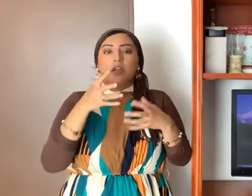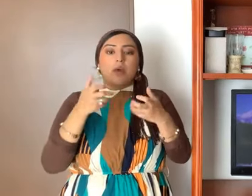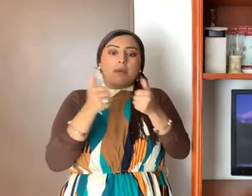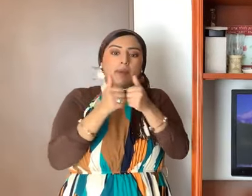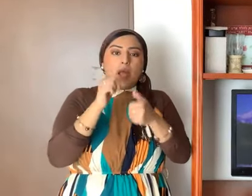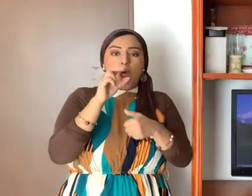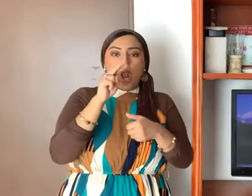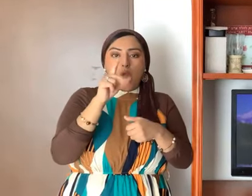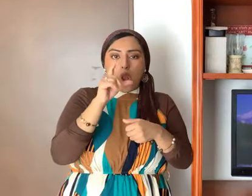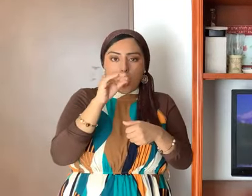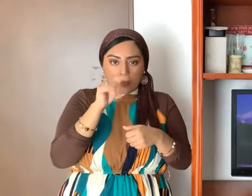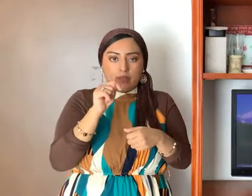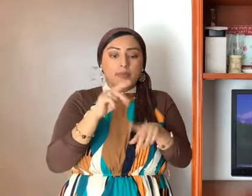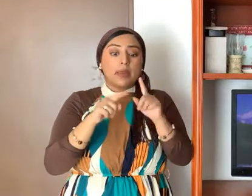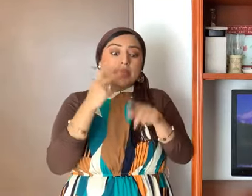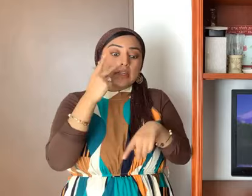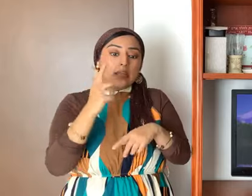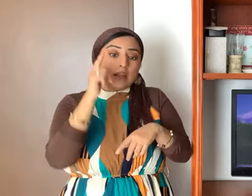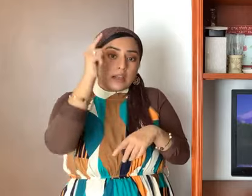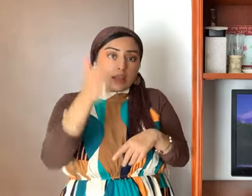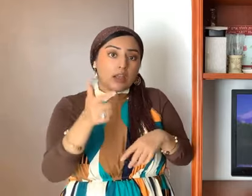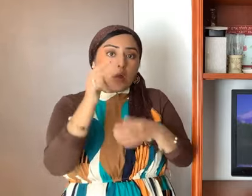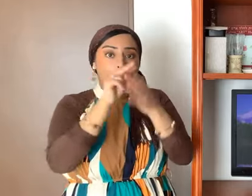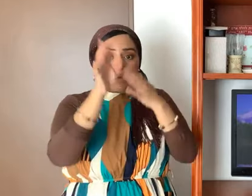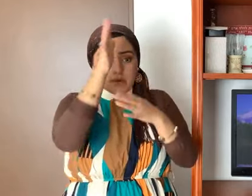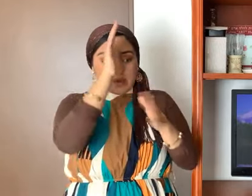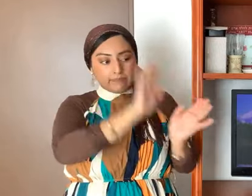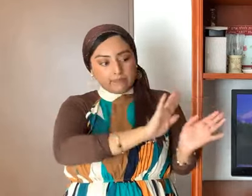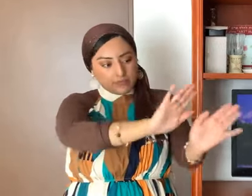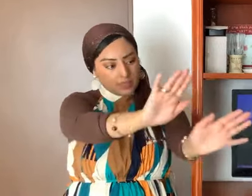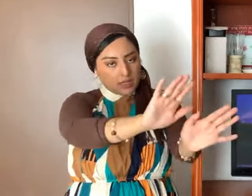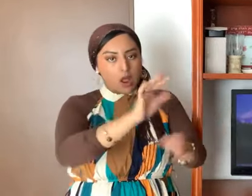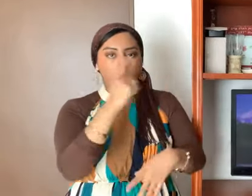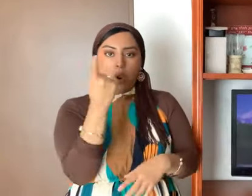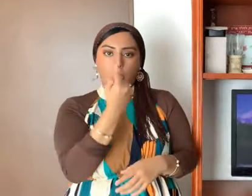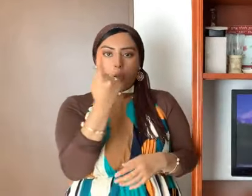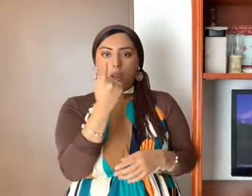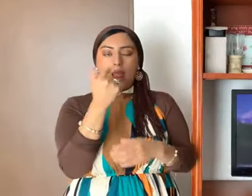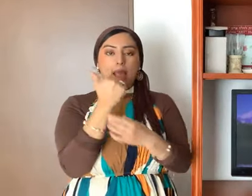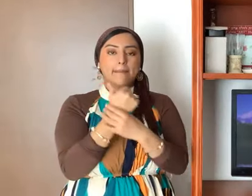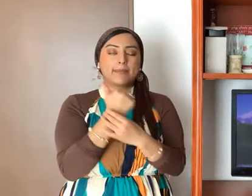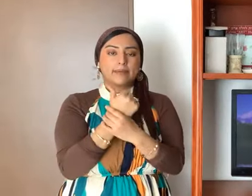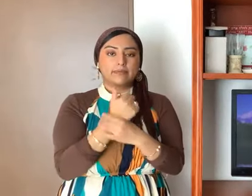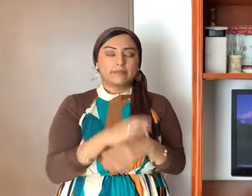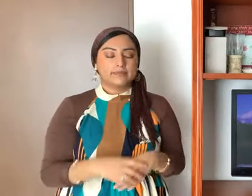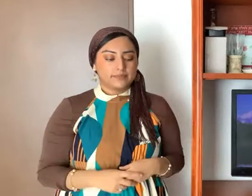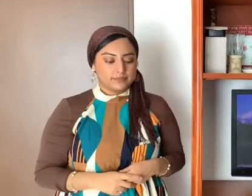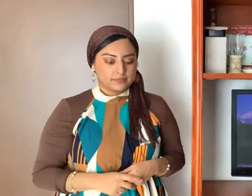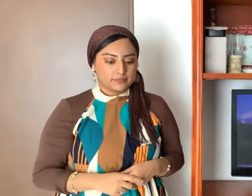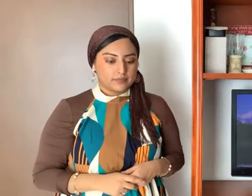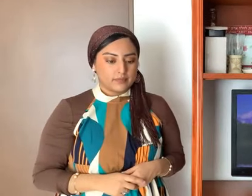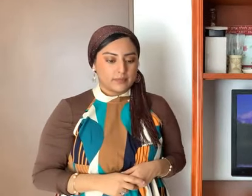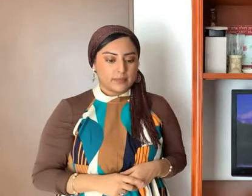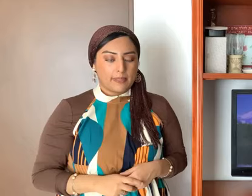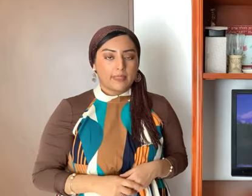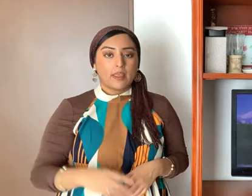pero veremos más adelante que el Eterno los hizo a un lado, porque el llamado era para Abraham. Aunque el Eterno